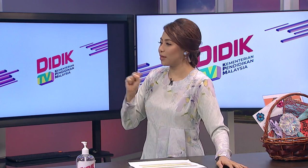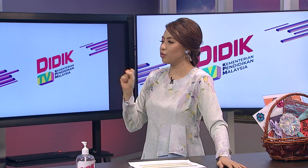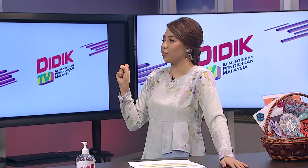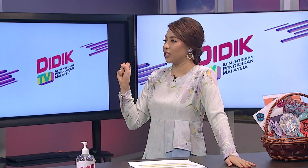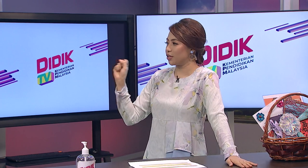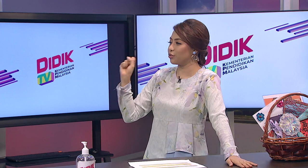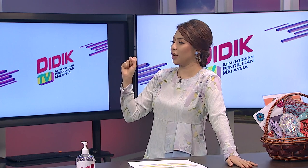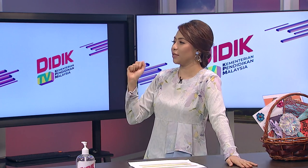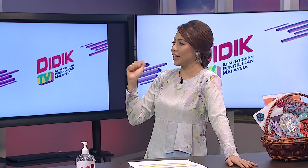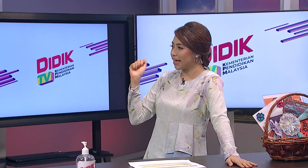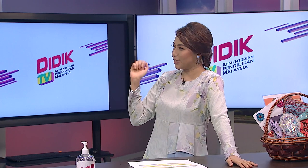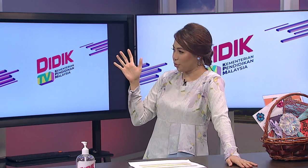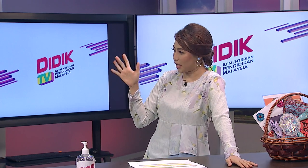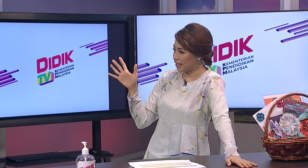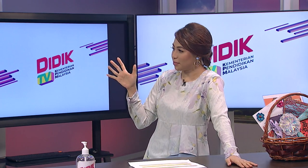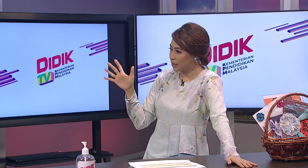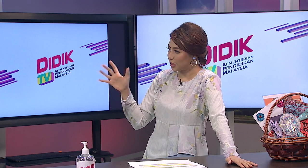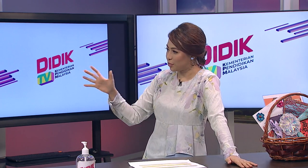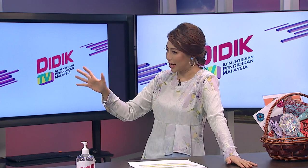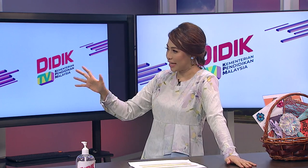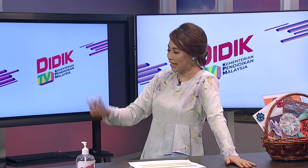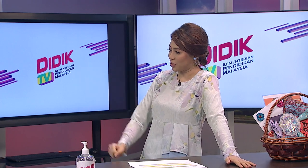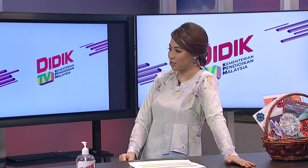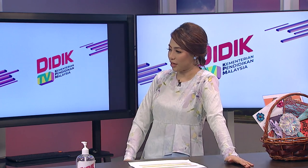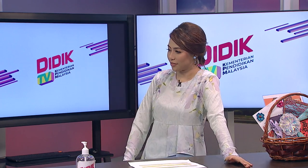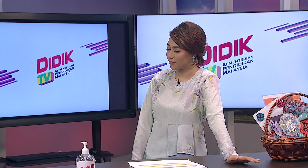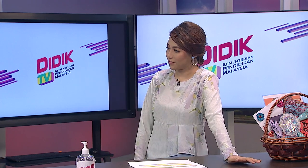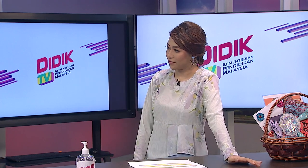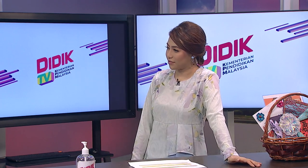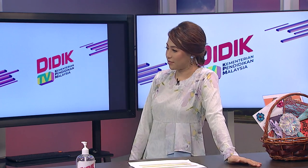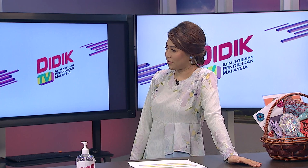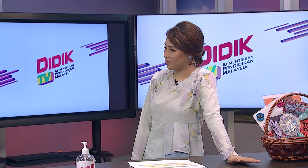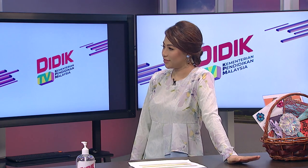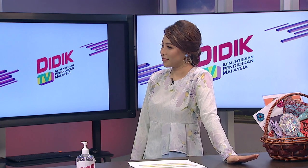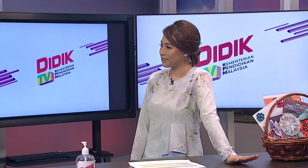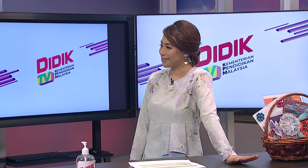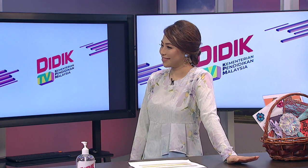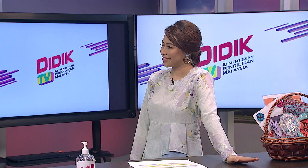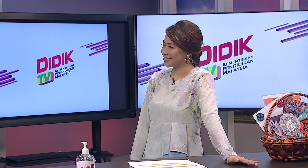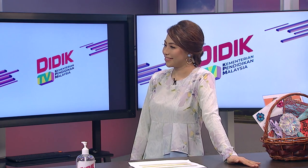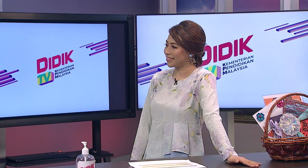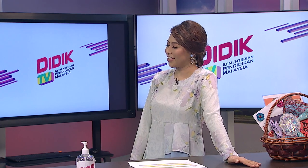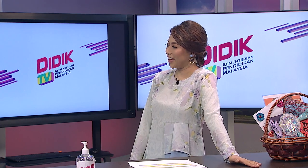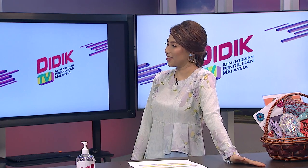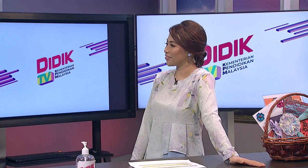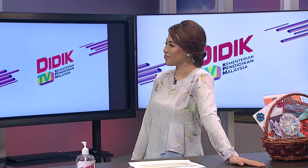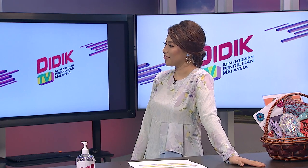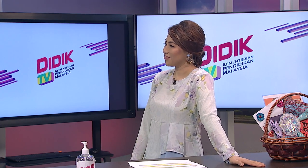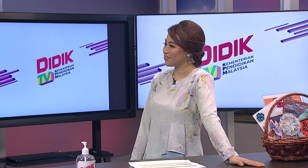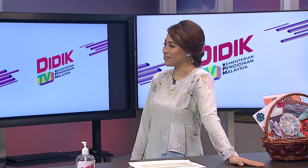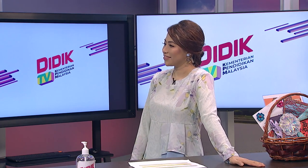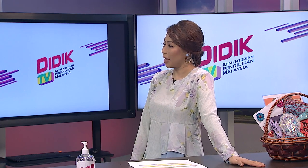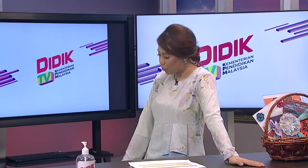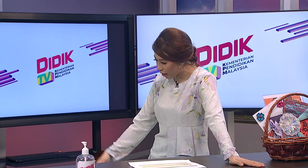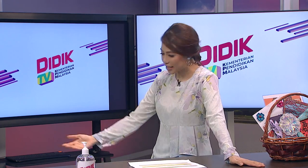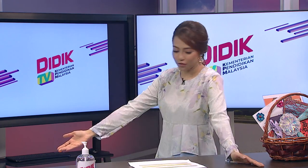berkenalan dengan murid-murid cikgu dalam talian yang comel ni. Mungkin cikgu boleh kenalkan seorang-seorang. Jadi, saya kenalkanlah seorang-seorang. Okay. Boleh saya